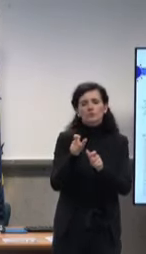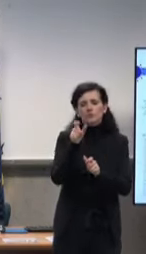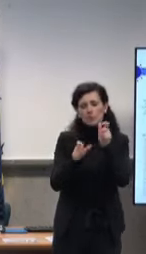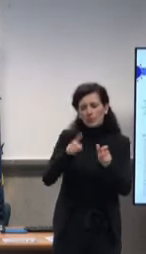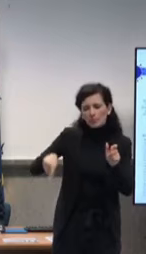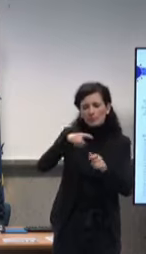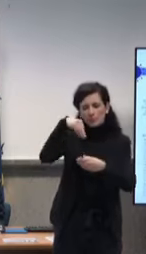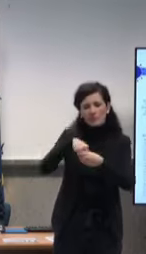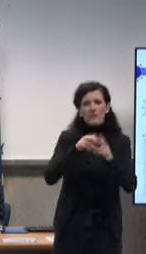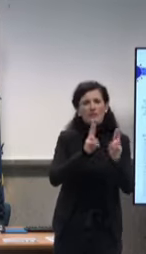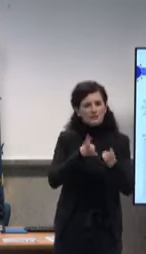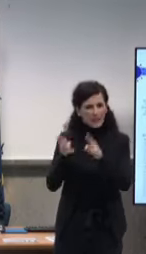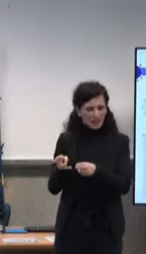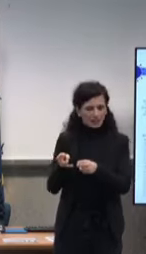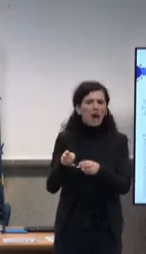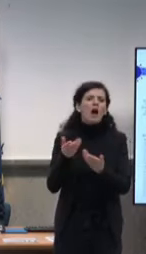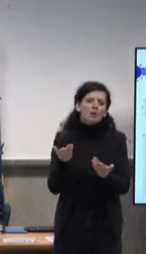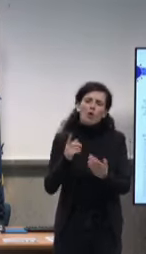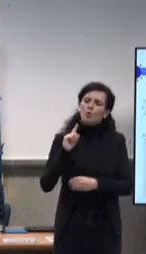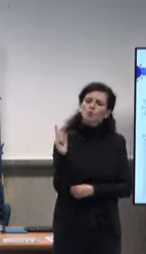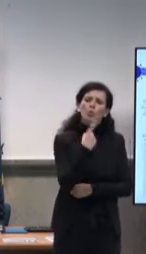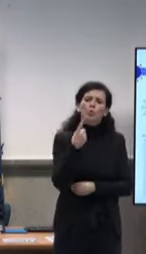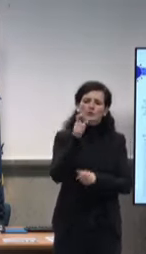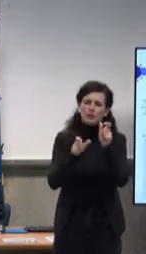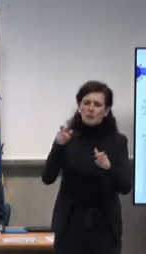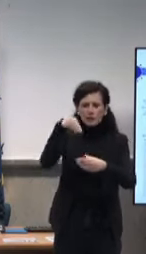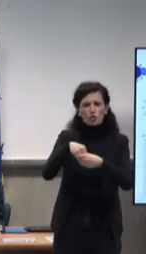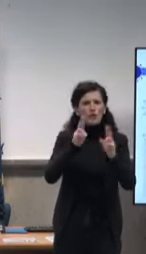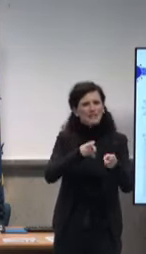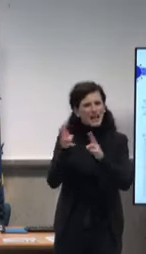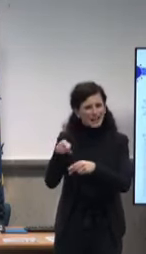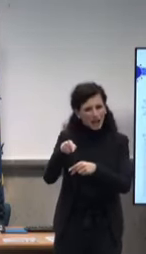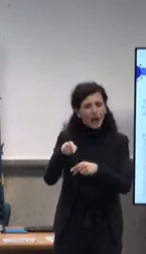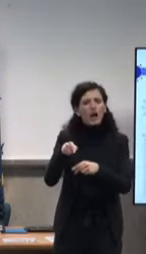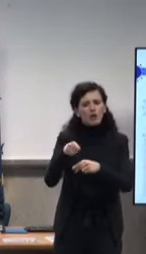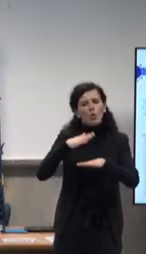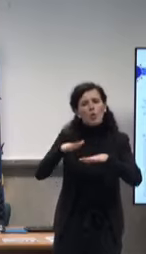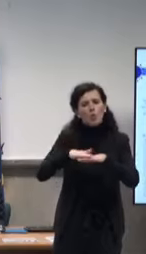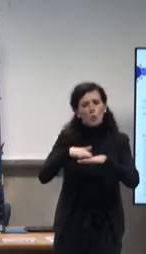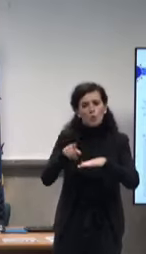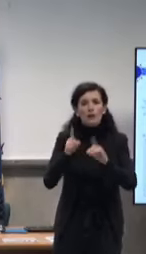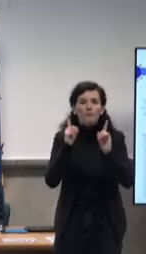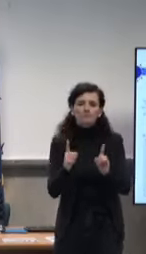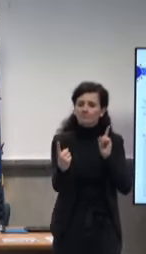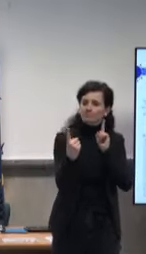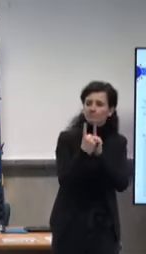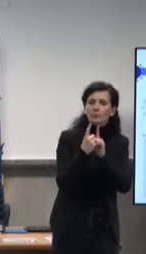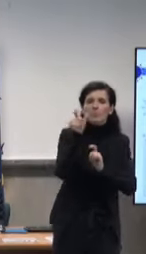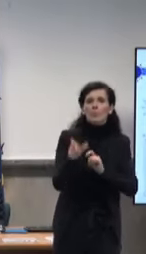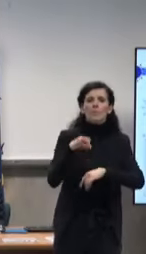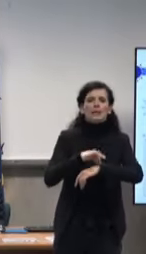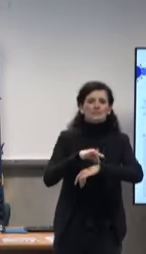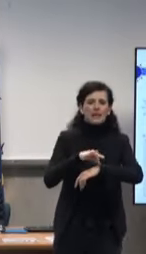protettivo particolare sono quelle che tutti i sanitari adottano quando affrontano determinati pazienti